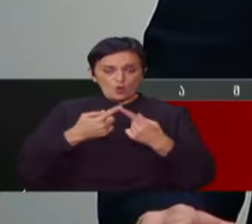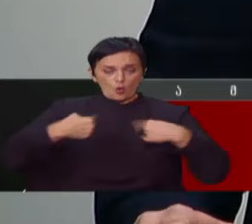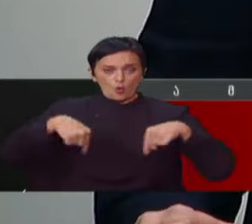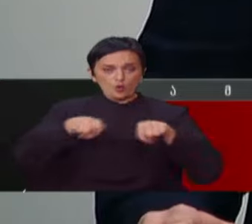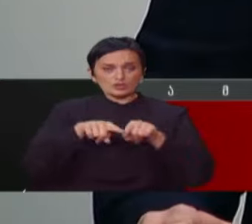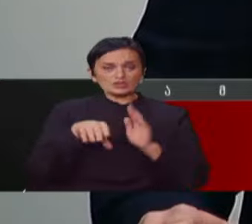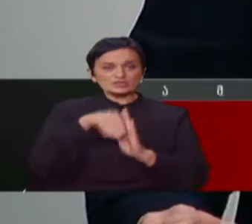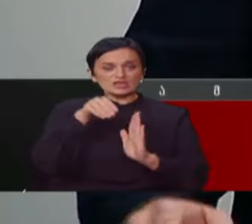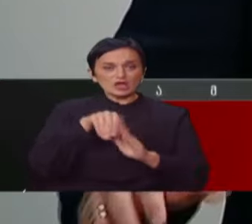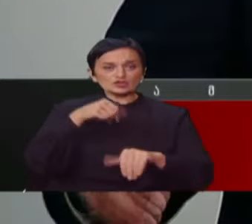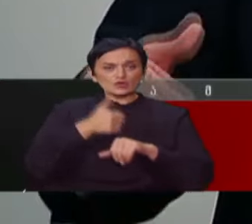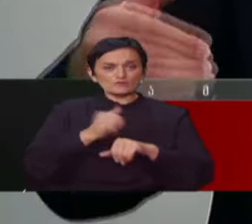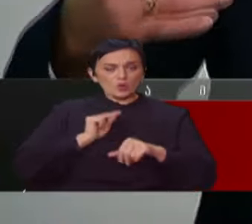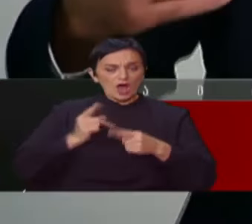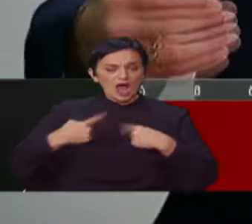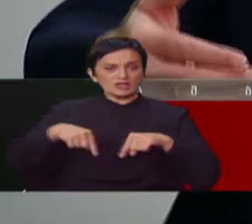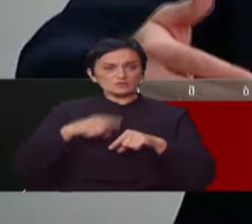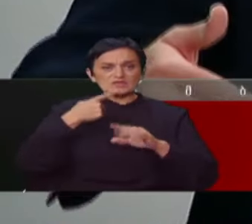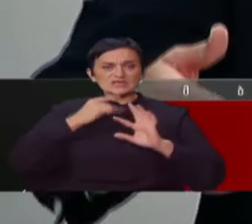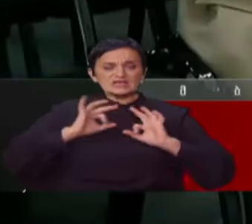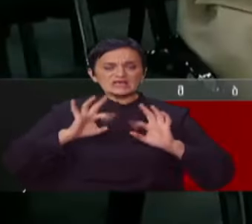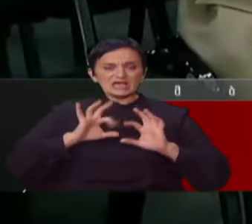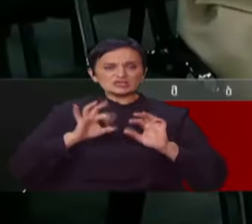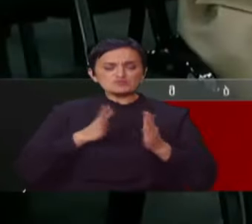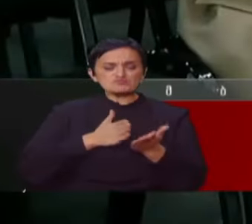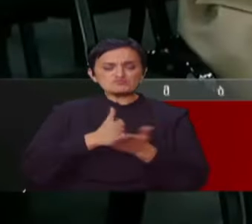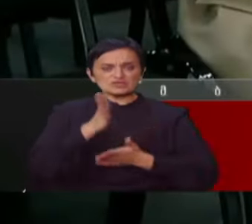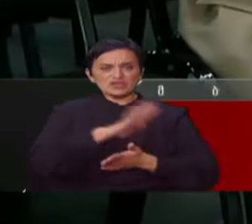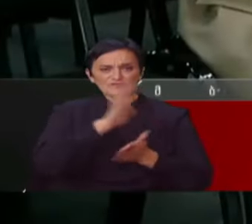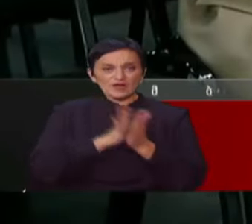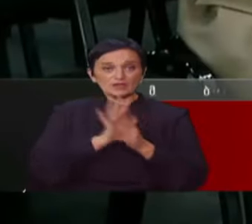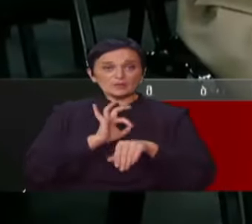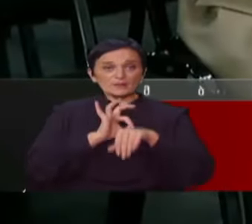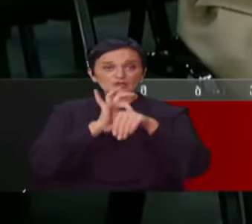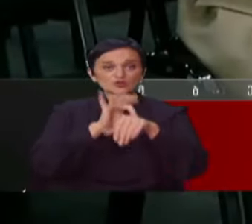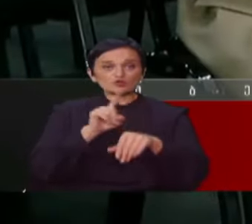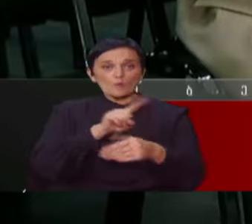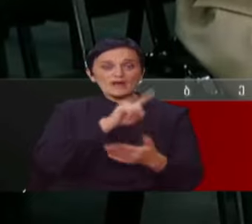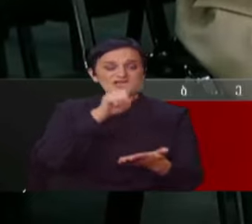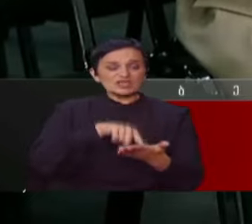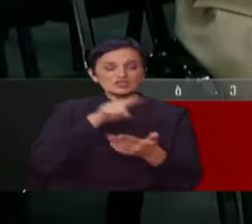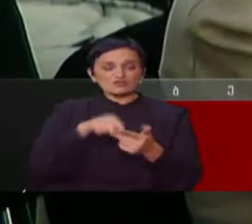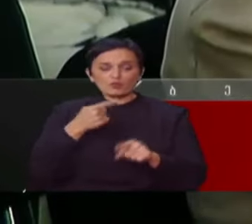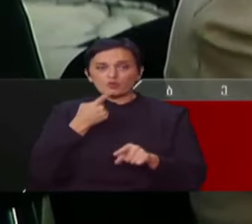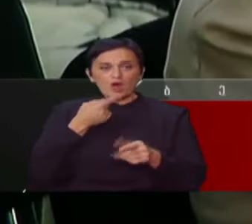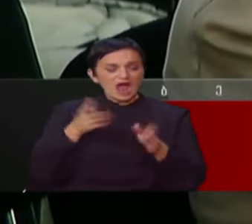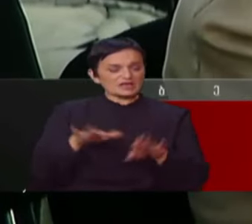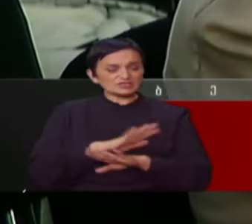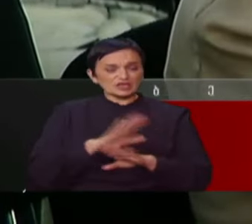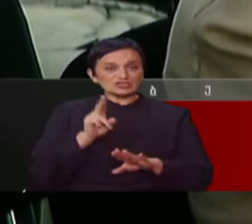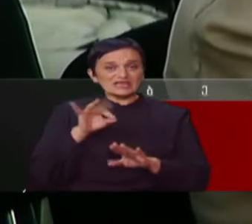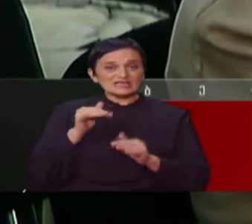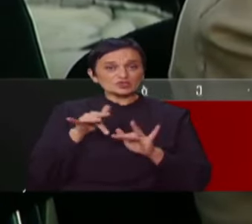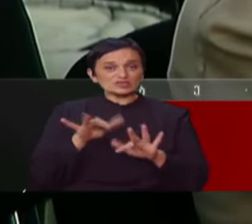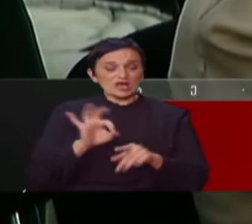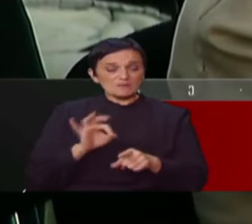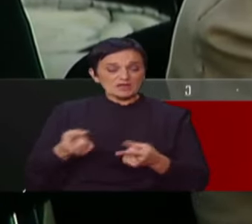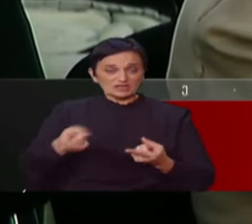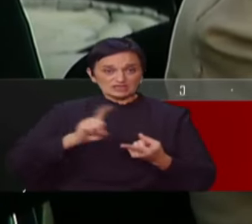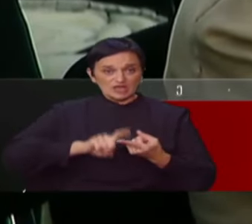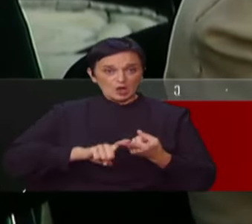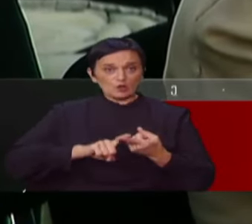თავად საარჩევნო ადმინისტრაციის მიერ და გაცხადებულია მიზანი, რომ ყველაფერი ჩატარდეს. იმგვარად, რომ კითხვის ნიშნები არ დასჯეს ცესკოს საქმიანობაში. ასთან